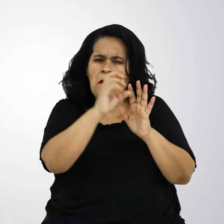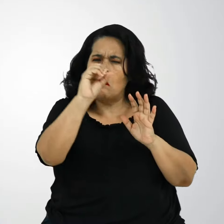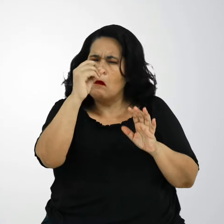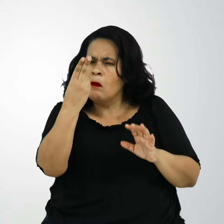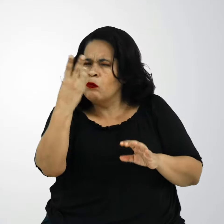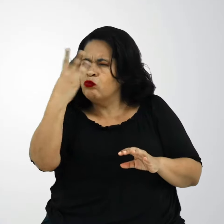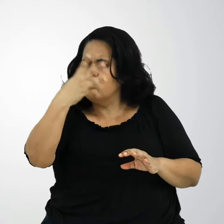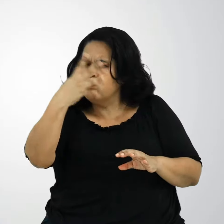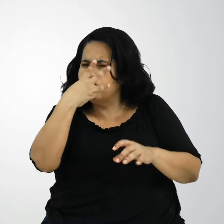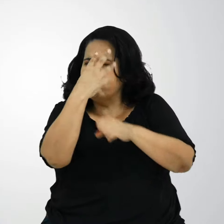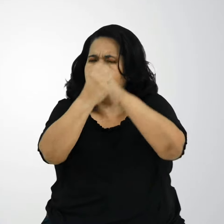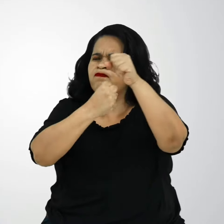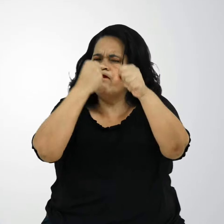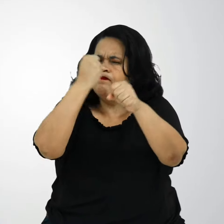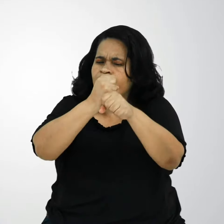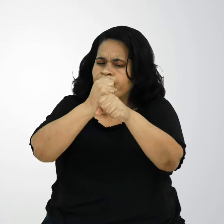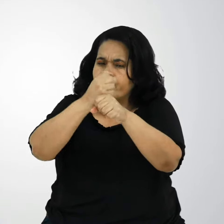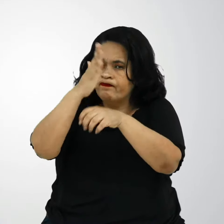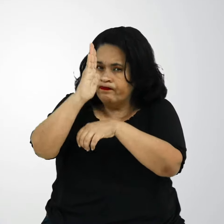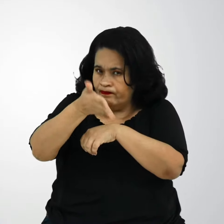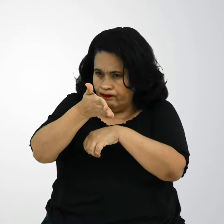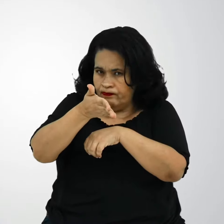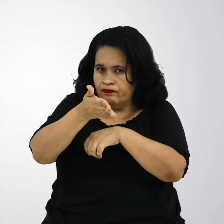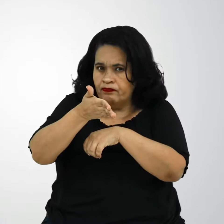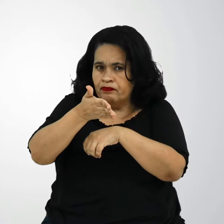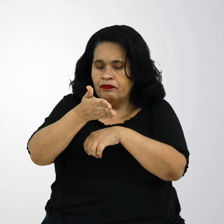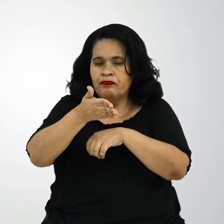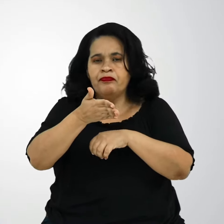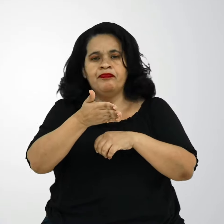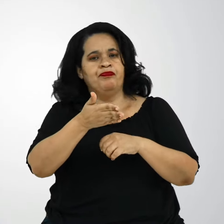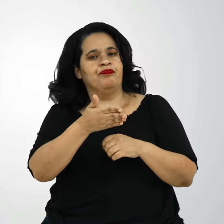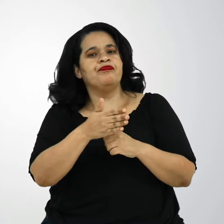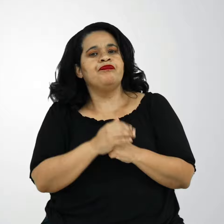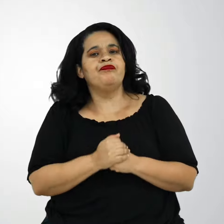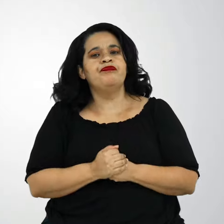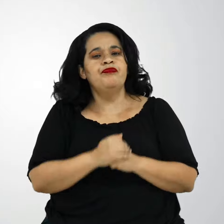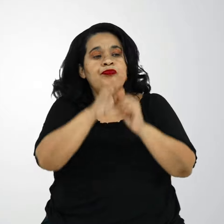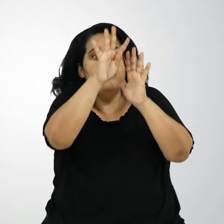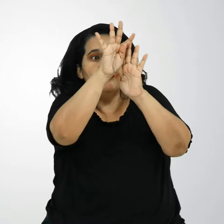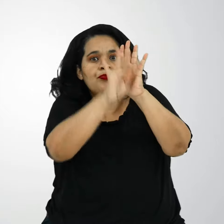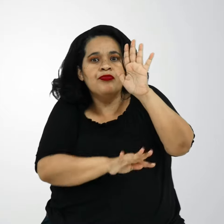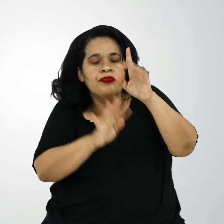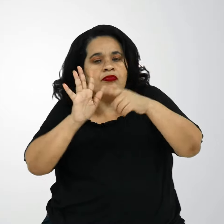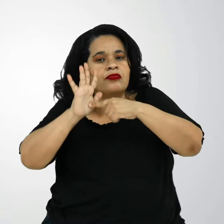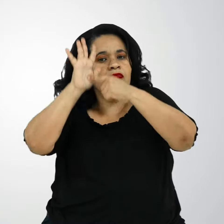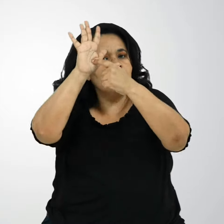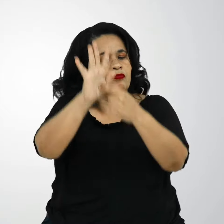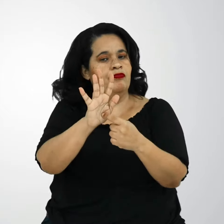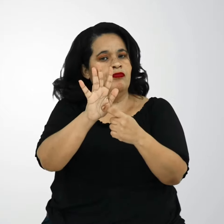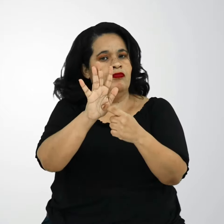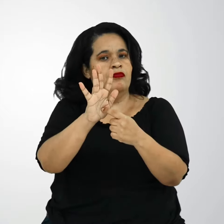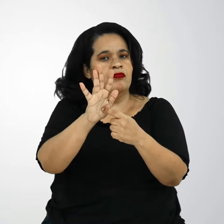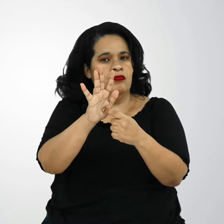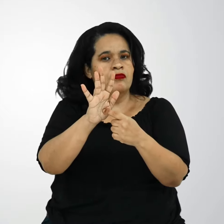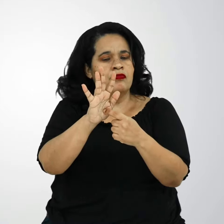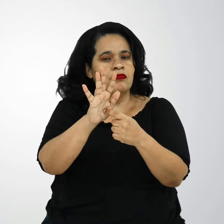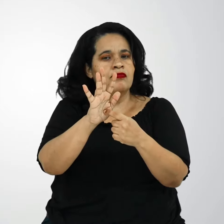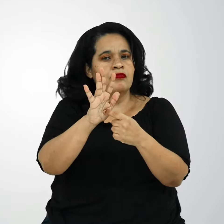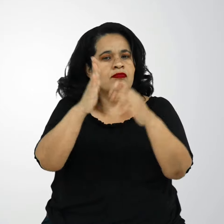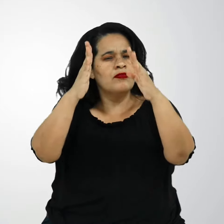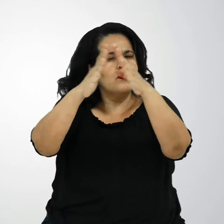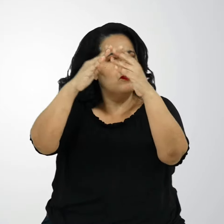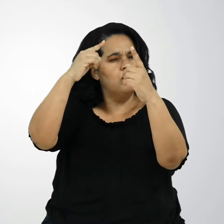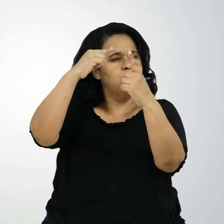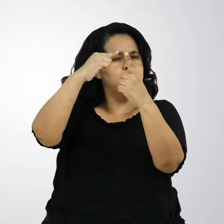e meio literais, né? Porque os textos vão mostrar isso, apontar isso, né? Mas é o tempo da